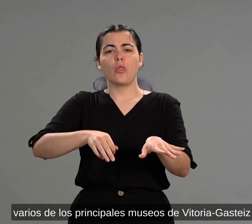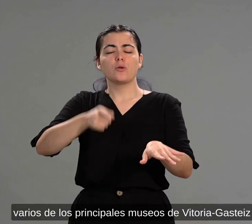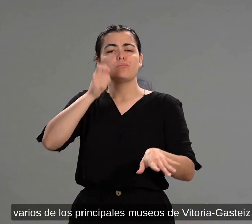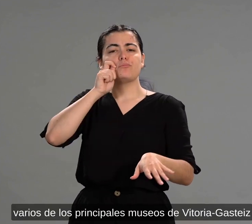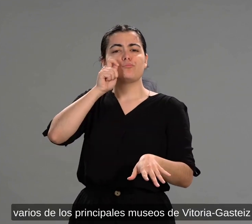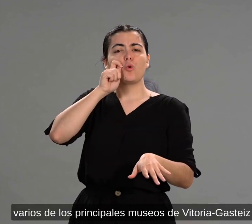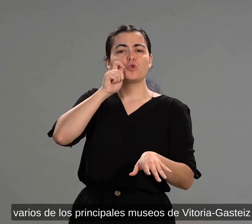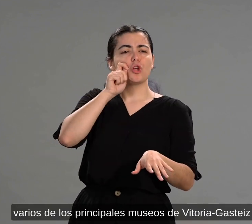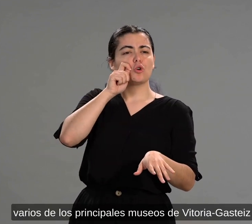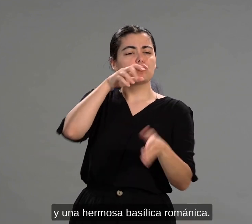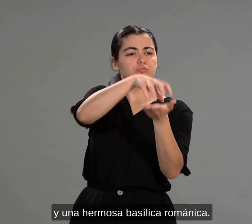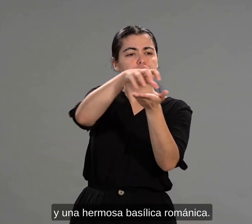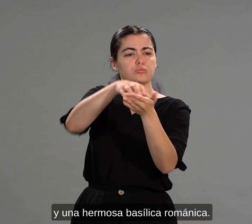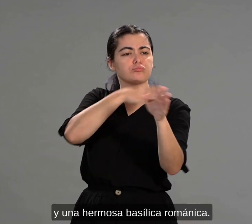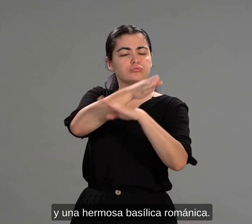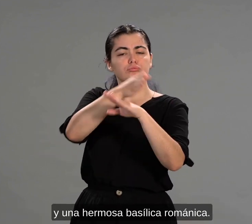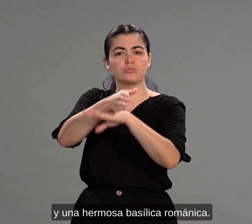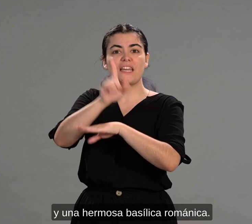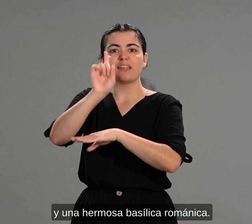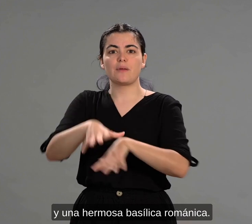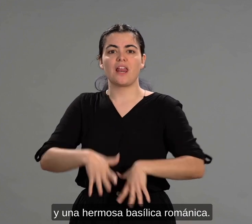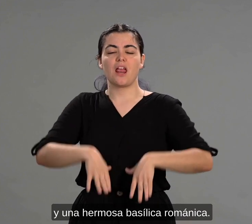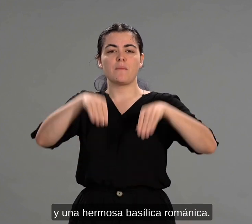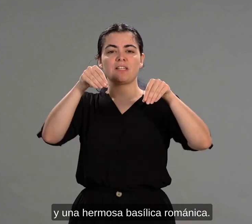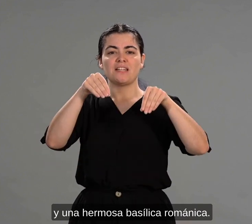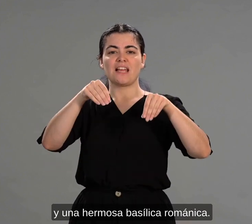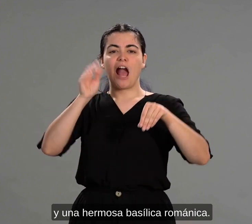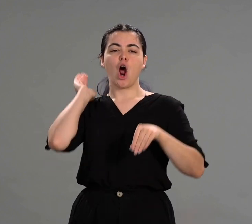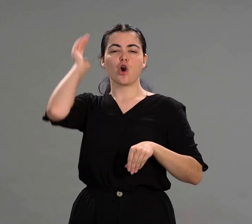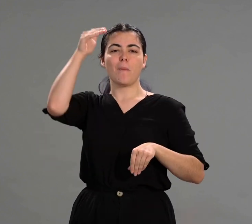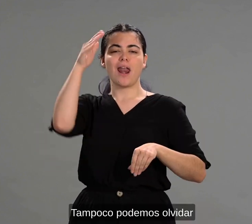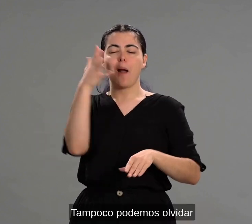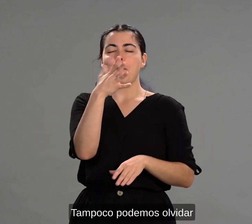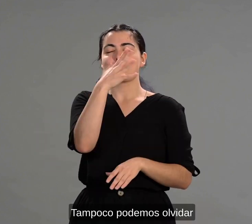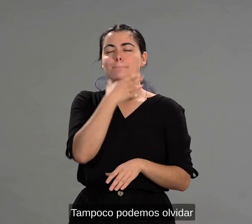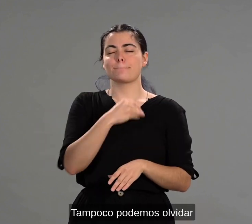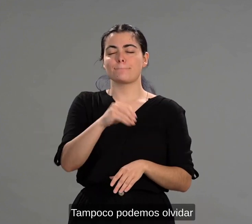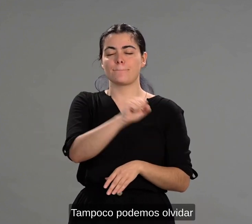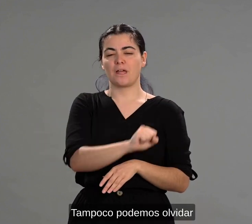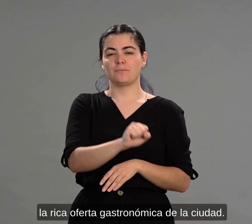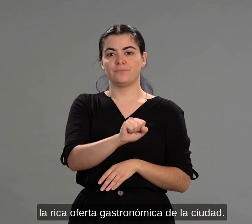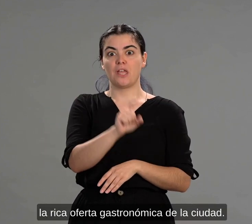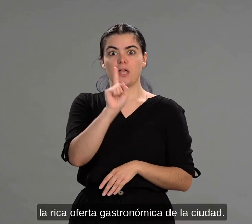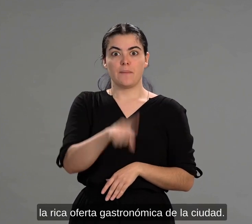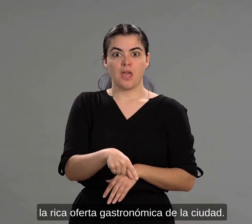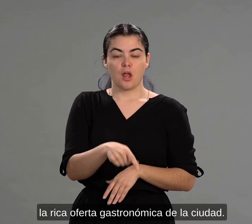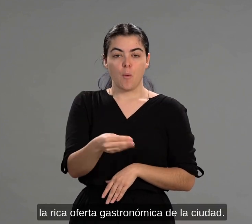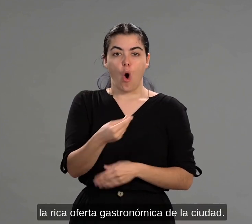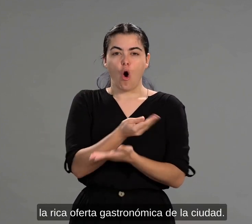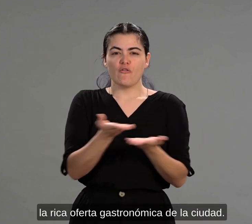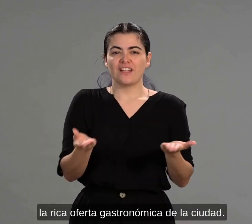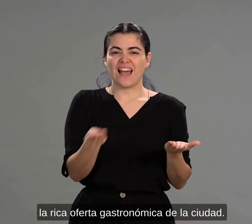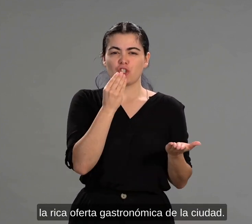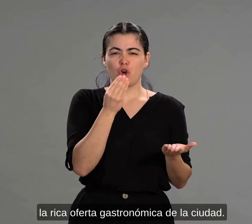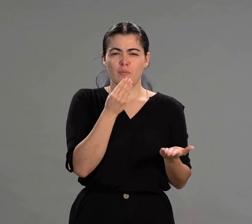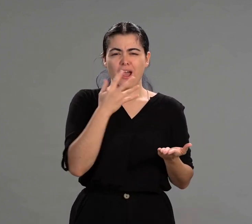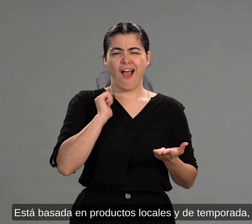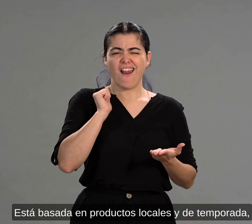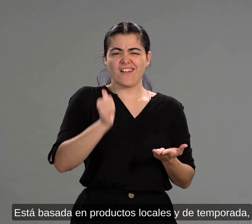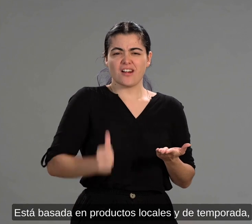museos de Vitoria-Gasteiz y una hermosa basílica románica. Tampoco podemos olvidar la rica oferta gastronómica de la ciudad. Está basada